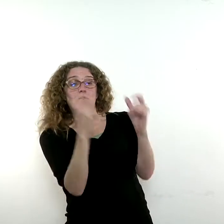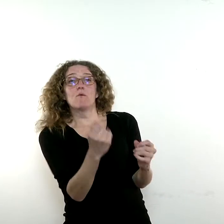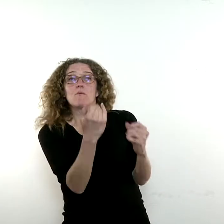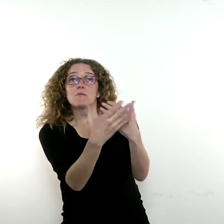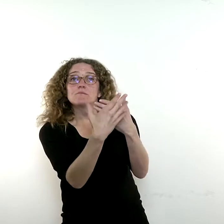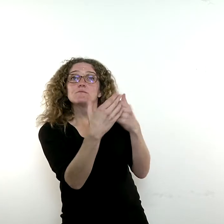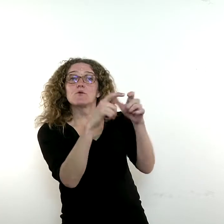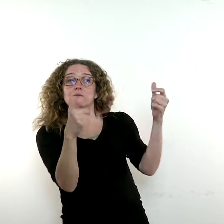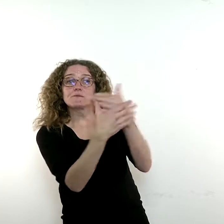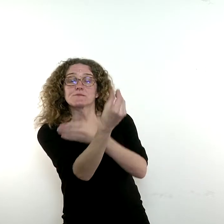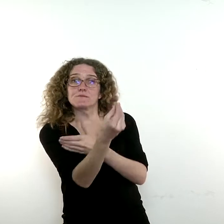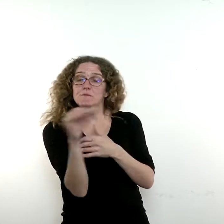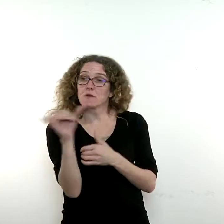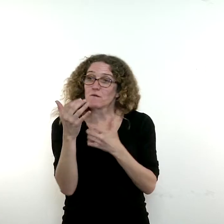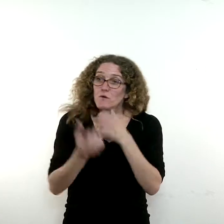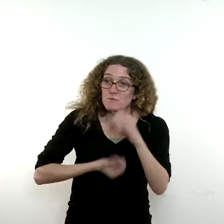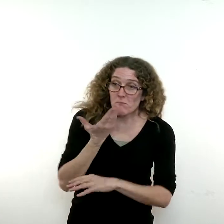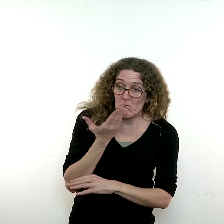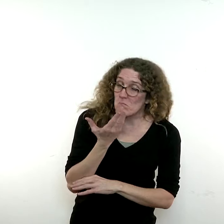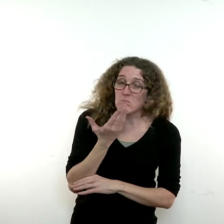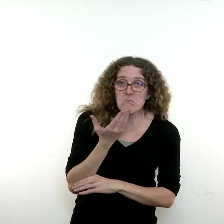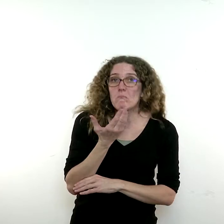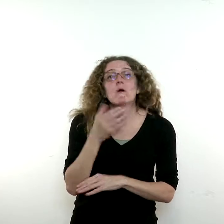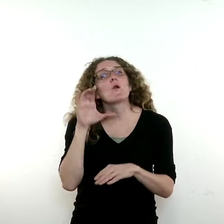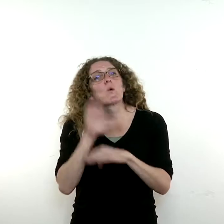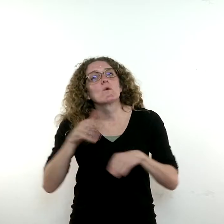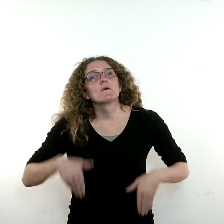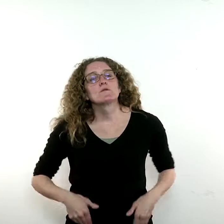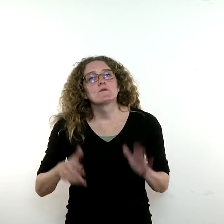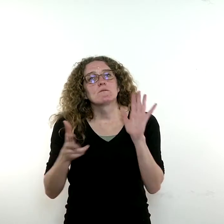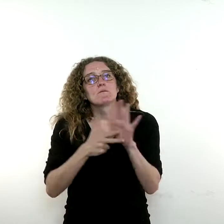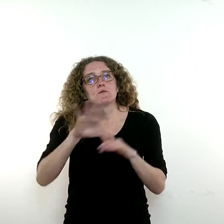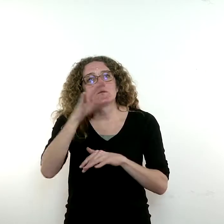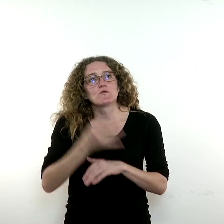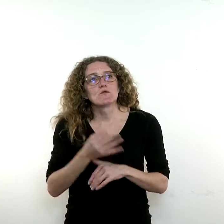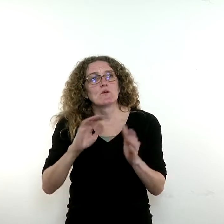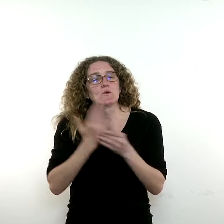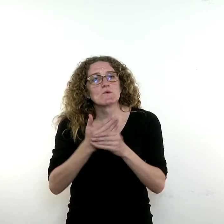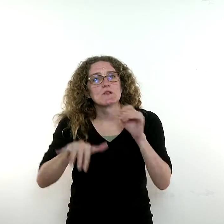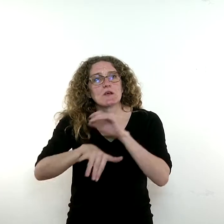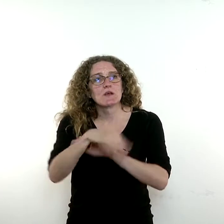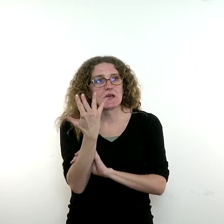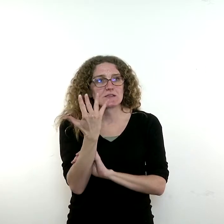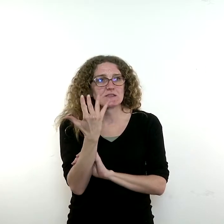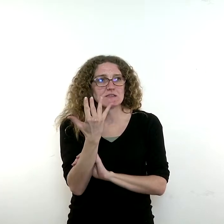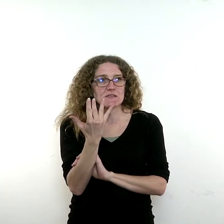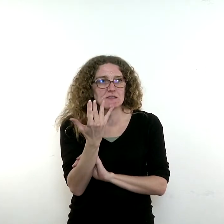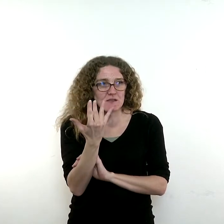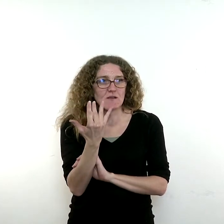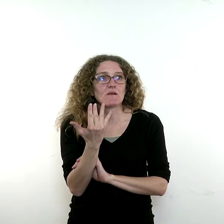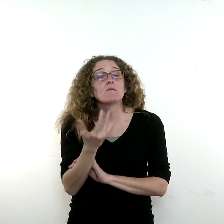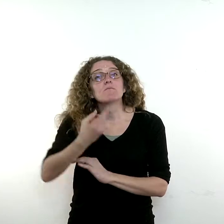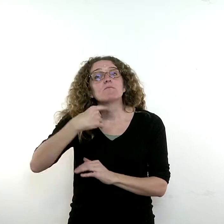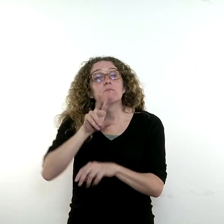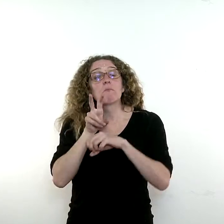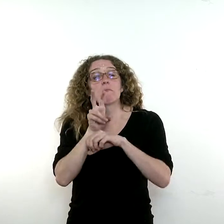Aquet. Contre? Abstention? Adopté à l'unanimité. Affaire 15, mise à disposition des salles des maisons pour